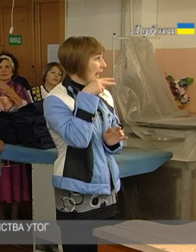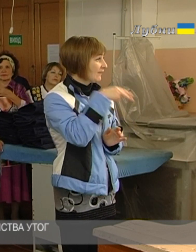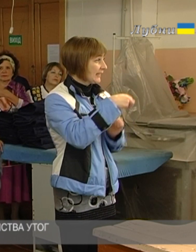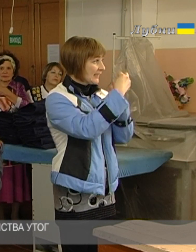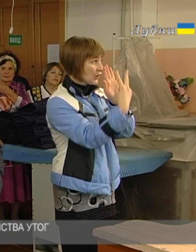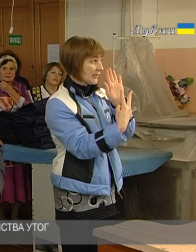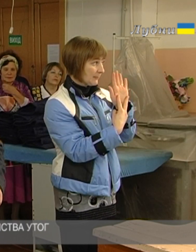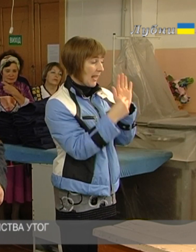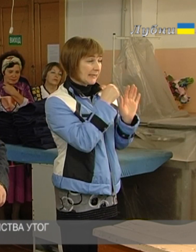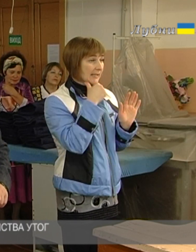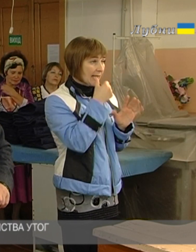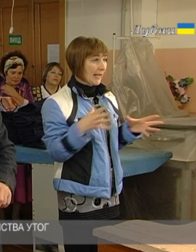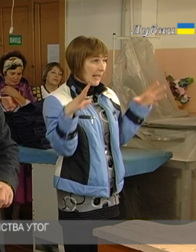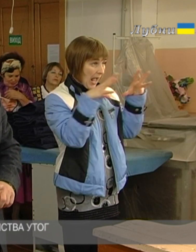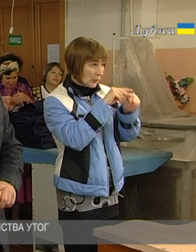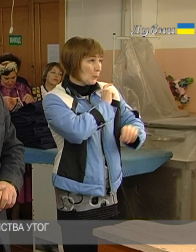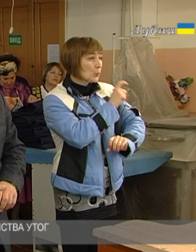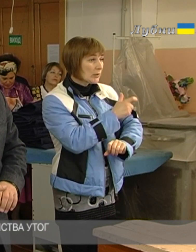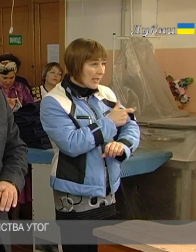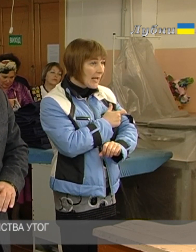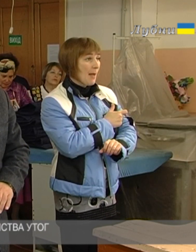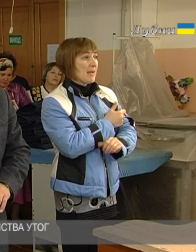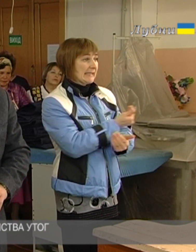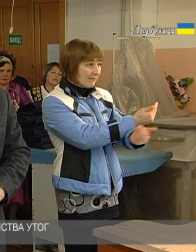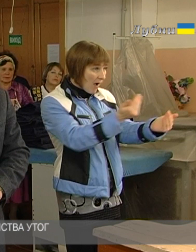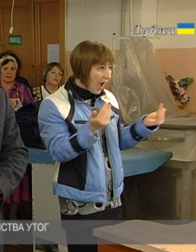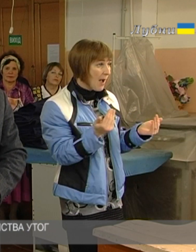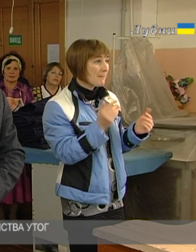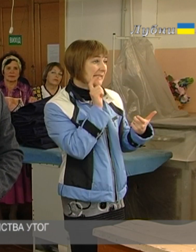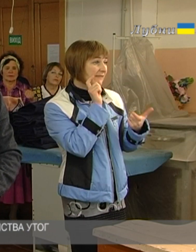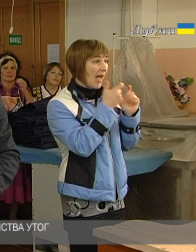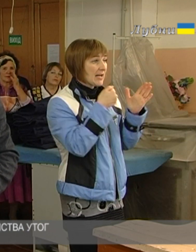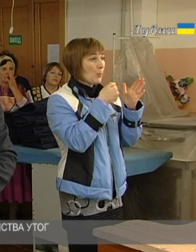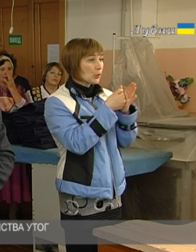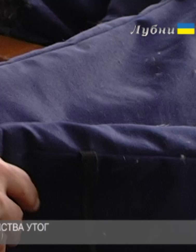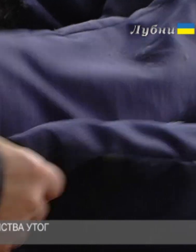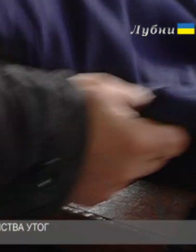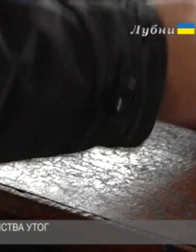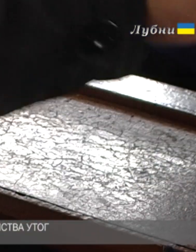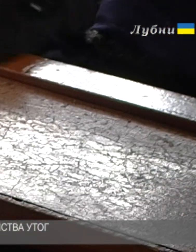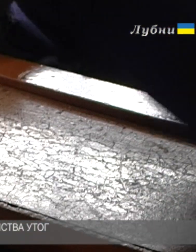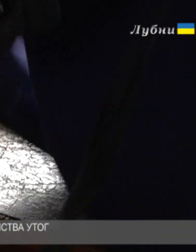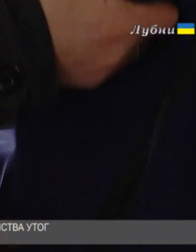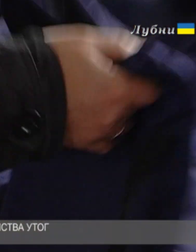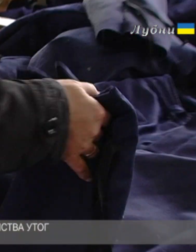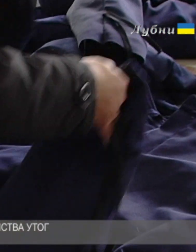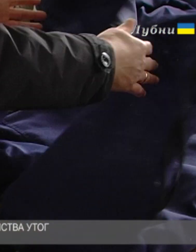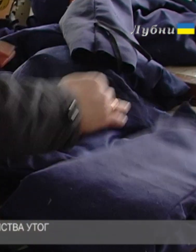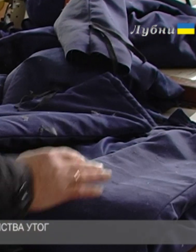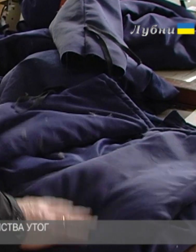зусиллями разом з вами. А також я думаю, що ми звернемося до обласної адміністрації, до обласної ради,